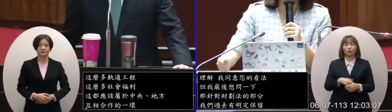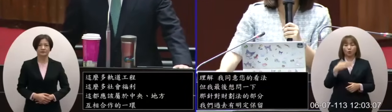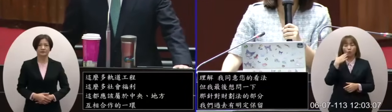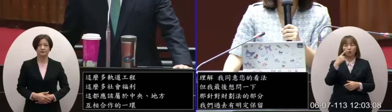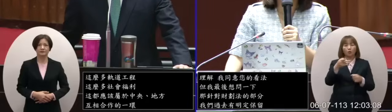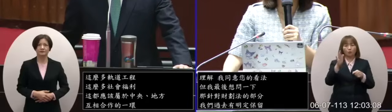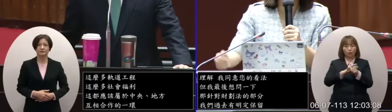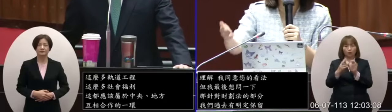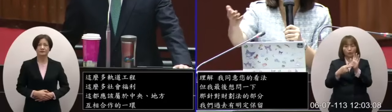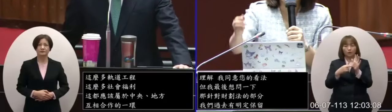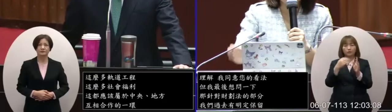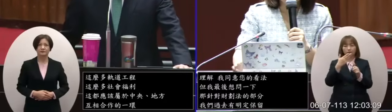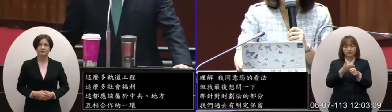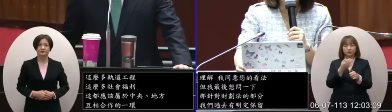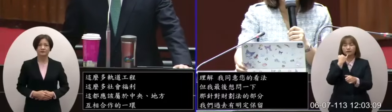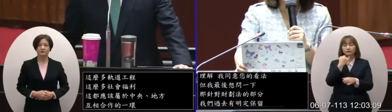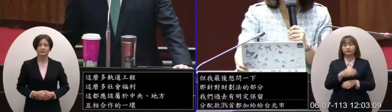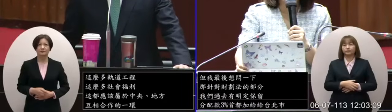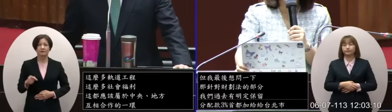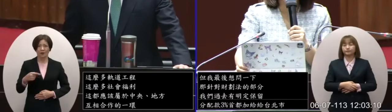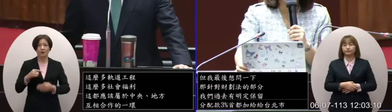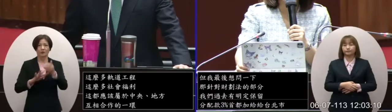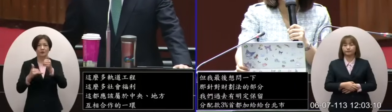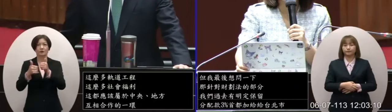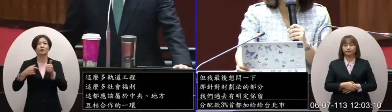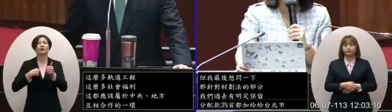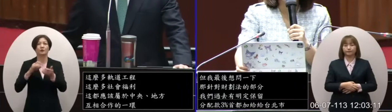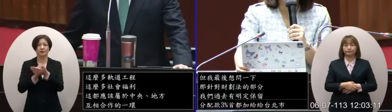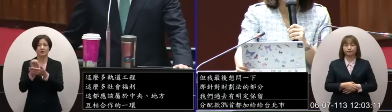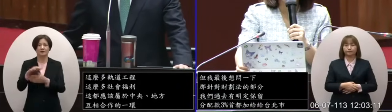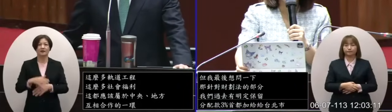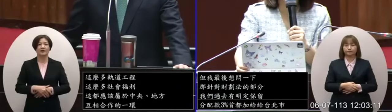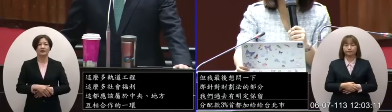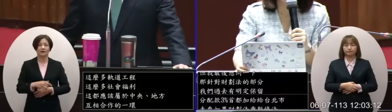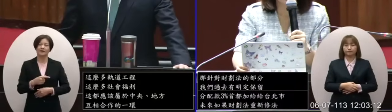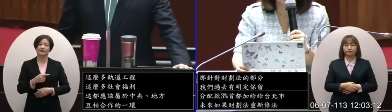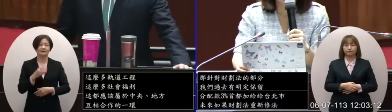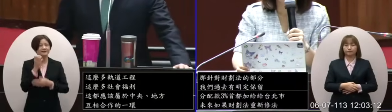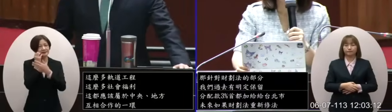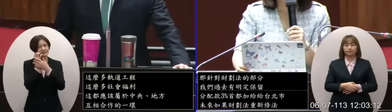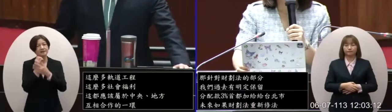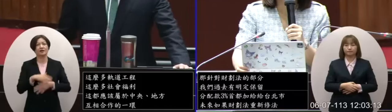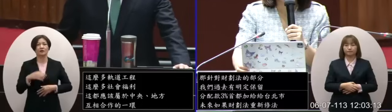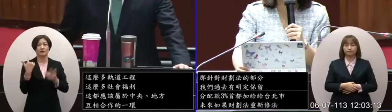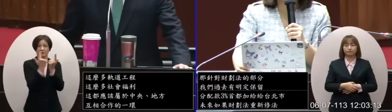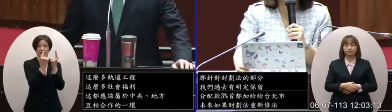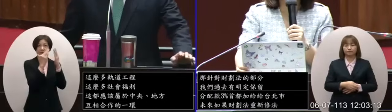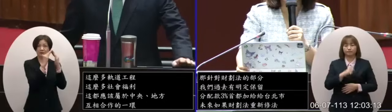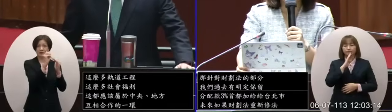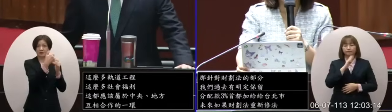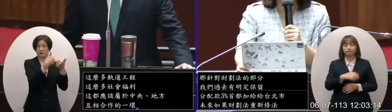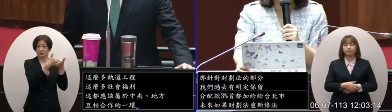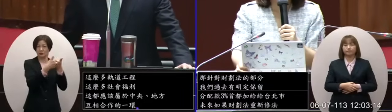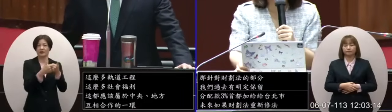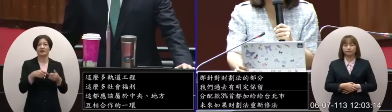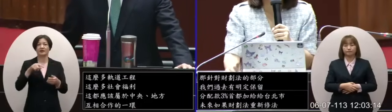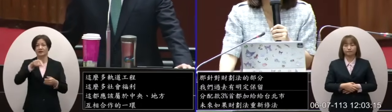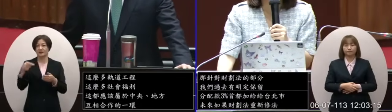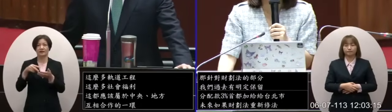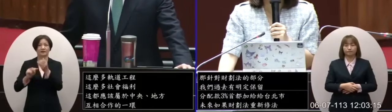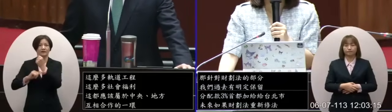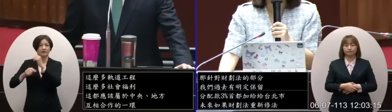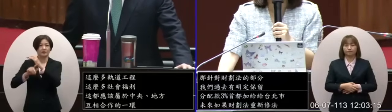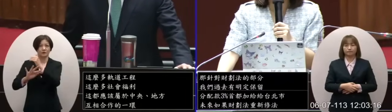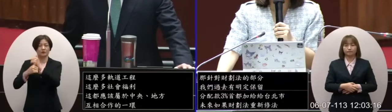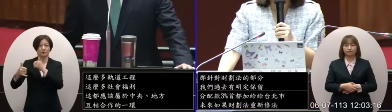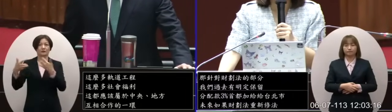果需要补充的话是可以的。 我跟委员报告一件很惭愧的事情。 很什么？ 我在台北市议会待过， 是， 我也在立法院待过。 嗯， 身